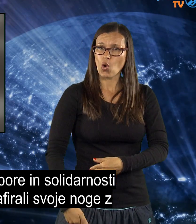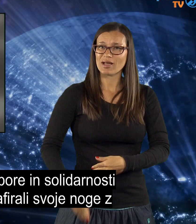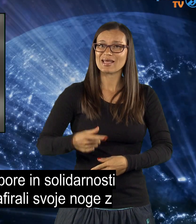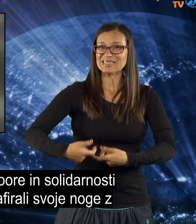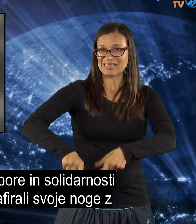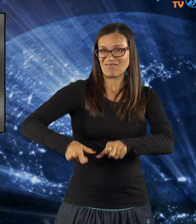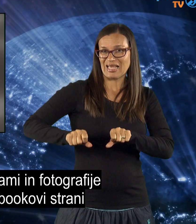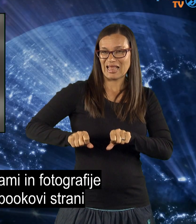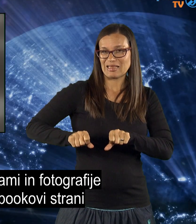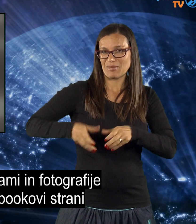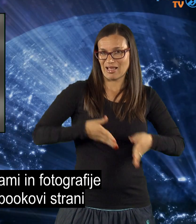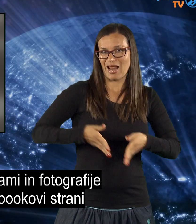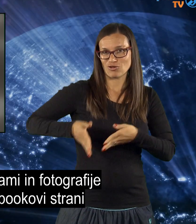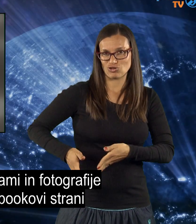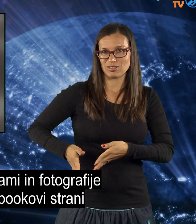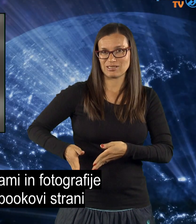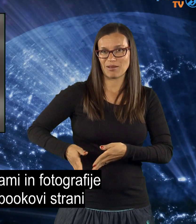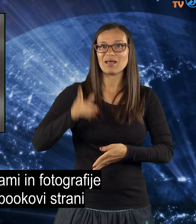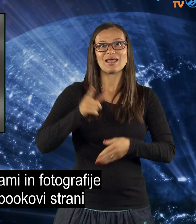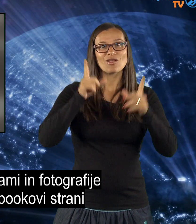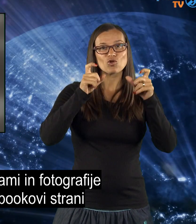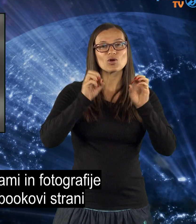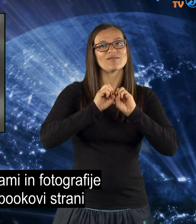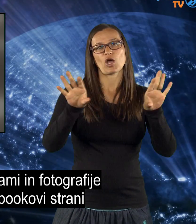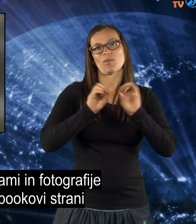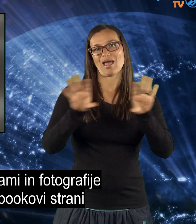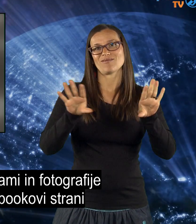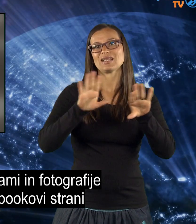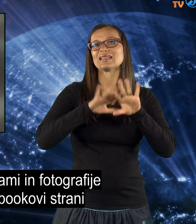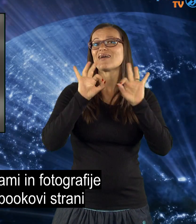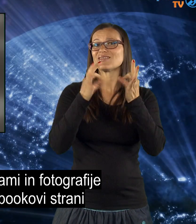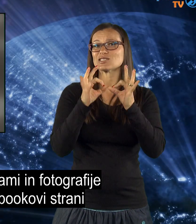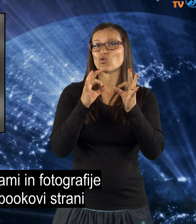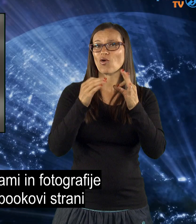in fotografije objavili na Facebookovi strani Posodi svojo nogo.